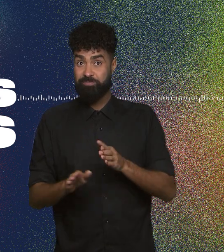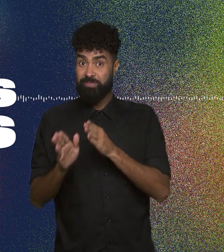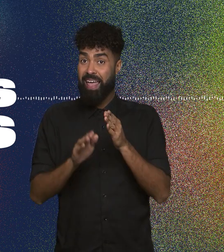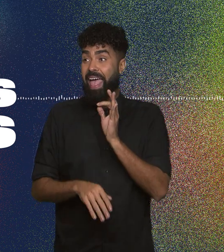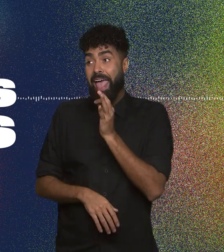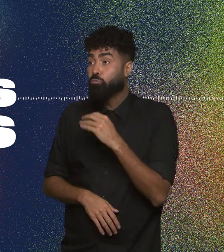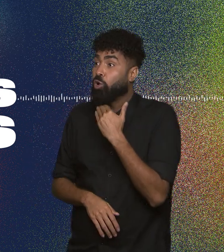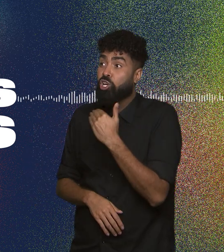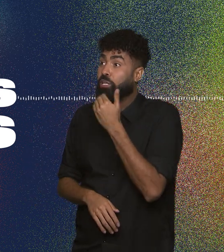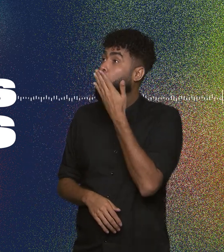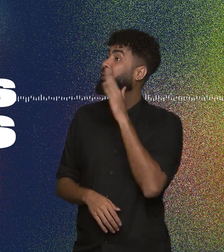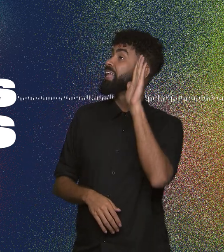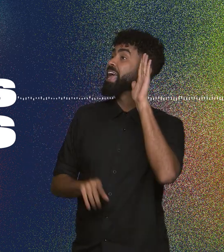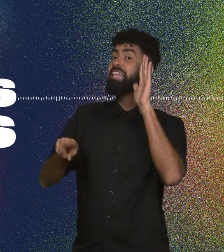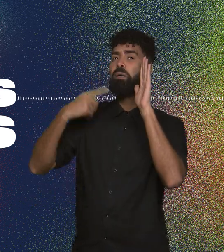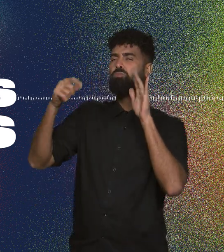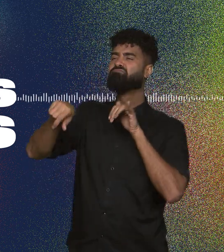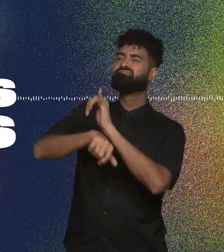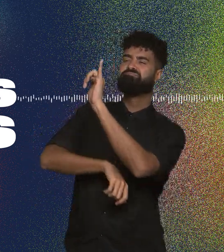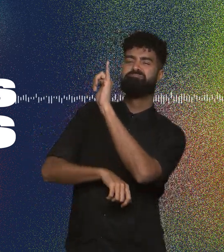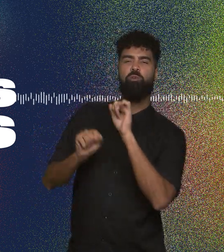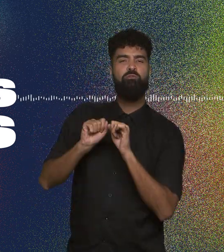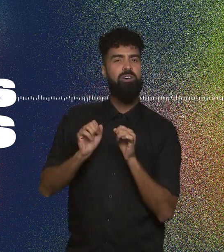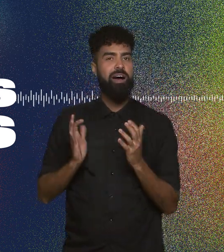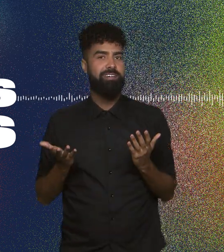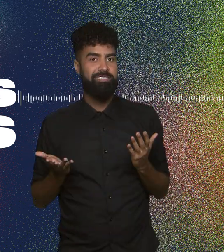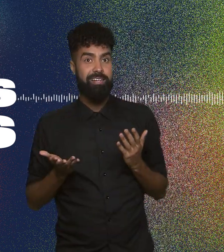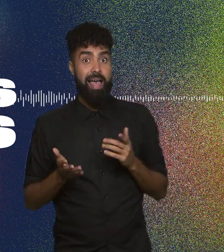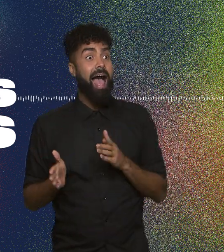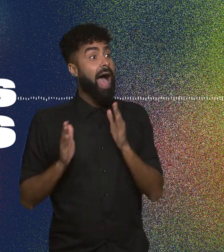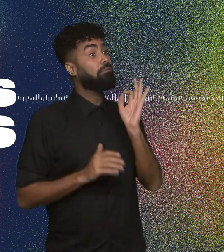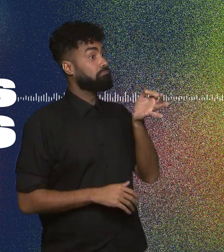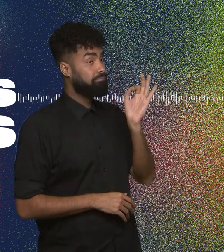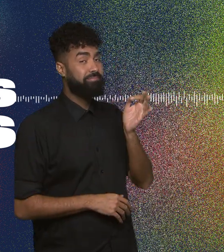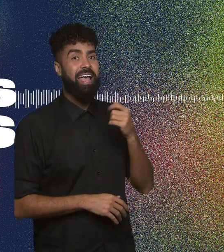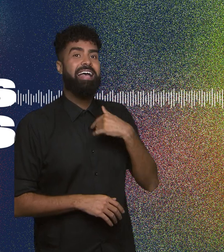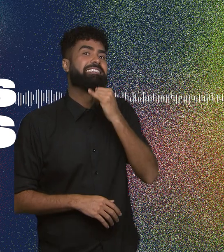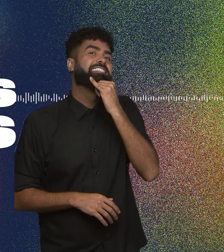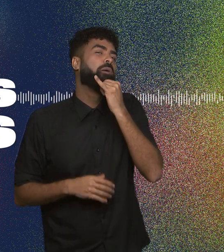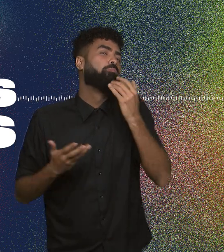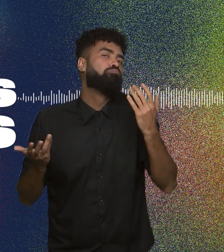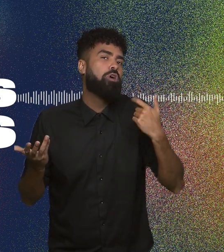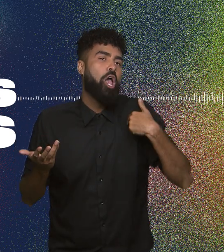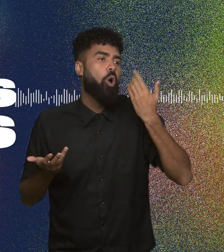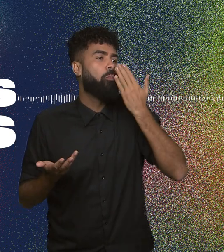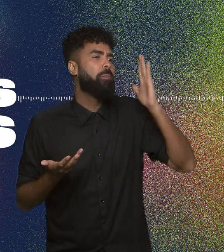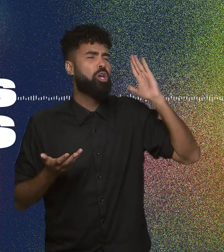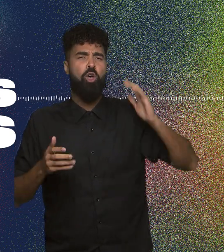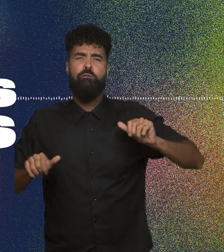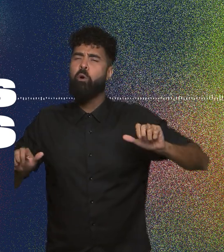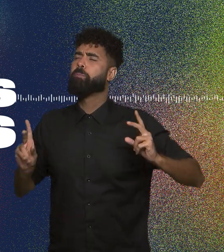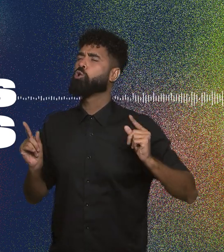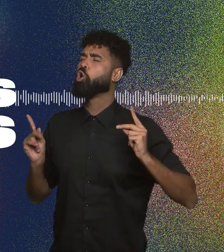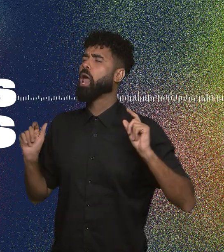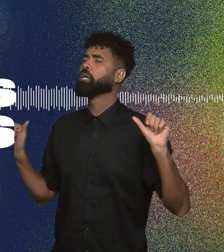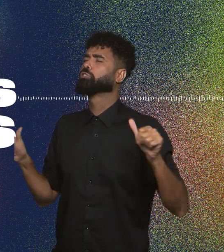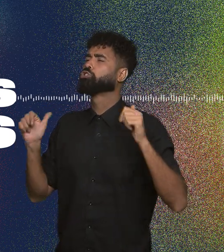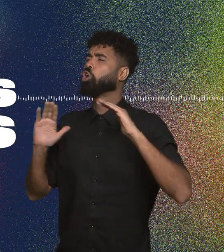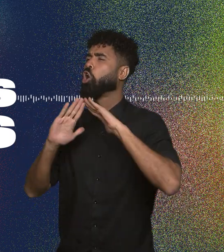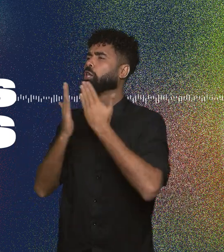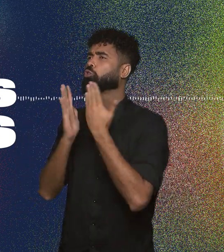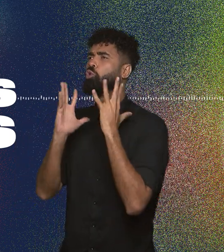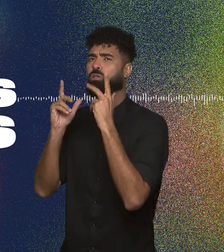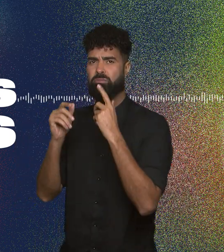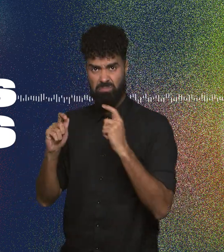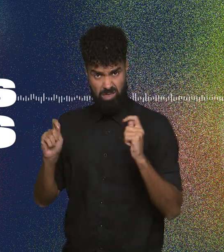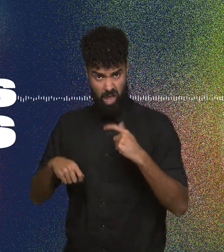não prometer. Exatamente. Tipo, eu prometo que vou melhorar a escola toda, mas não tá ao meu